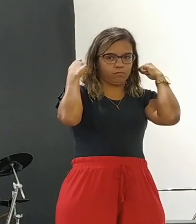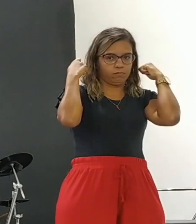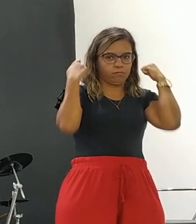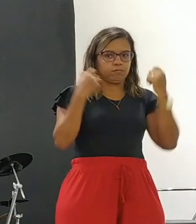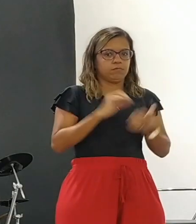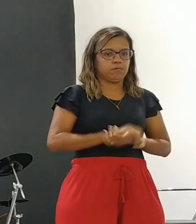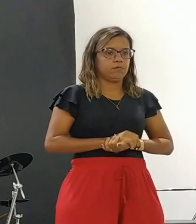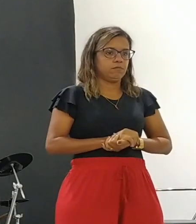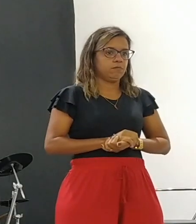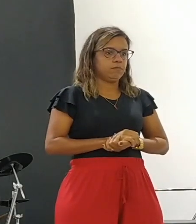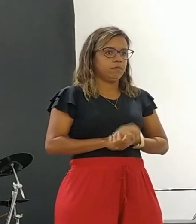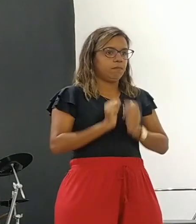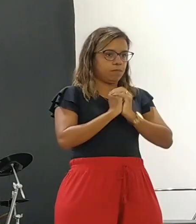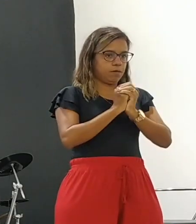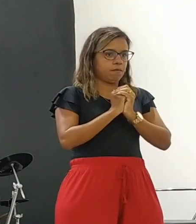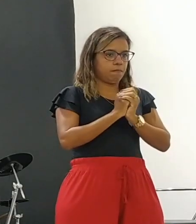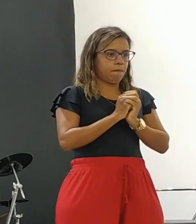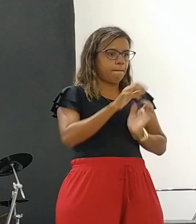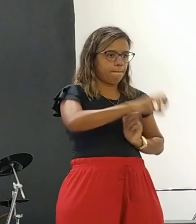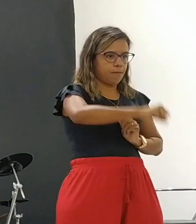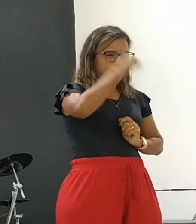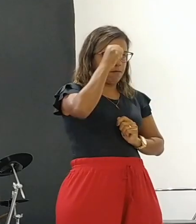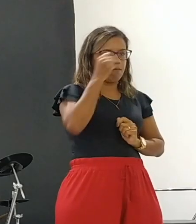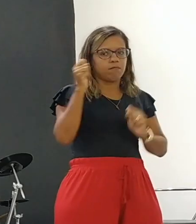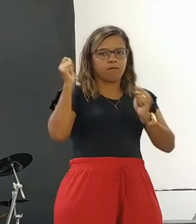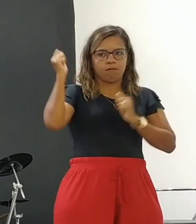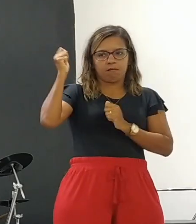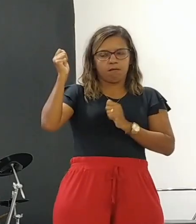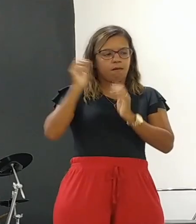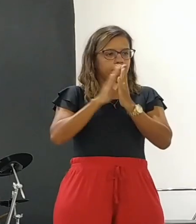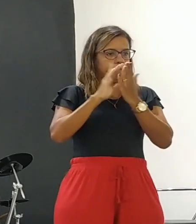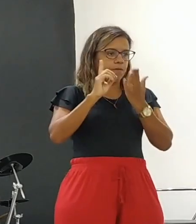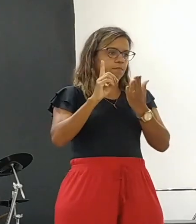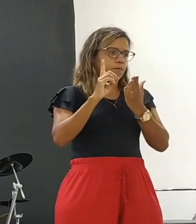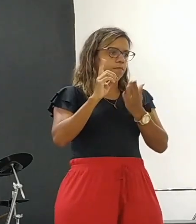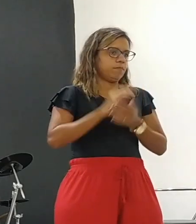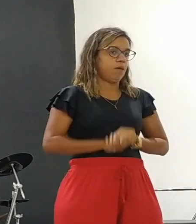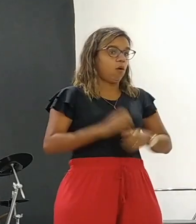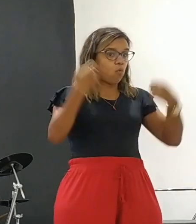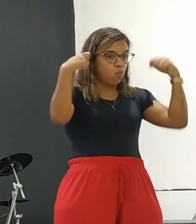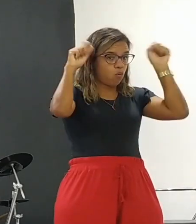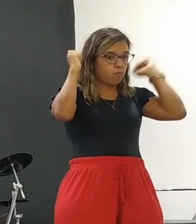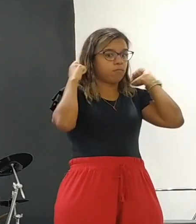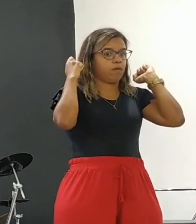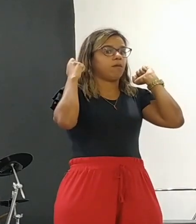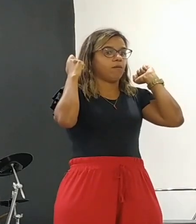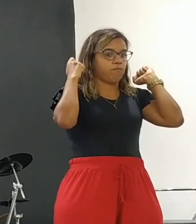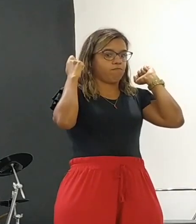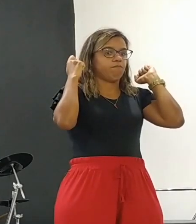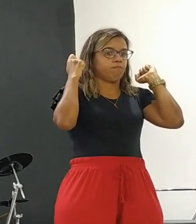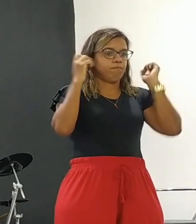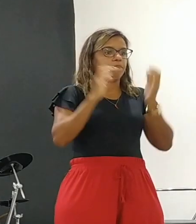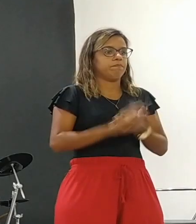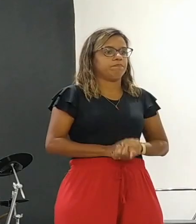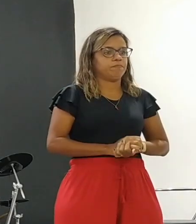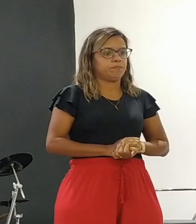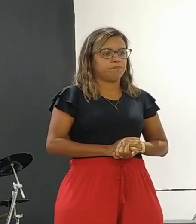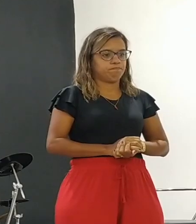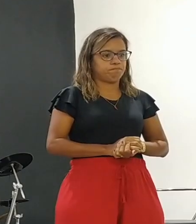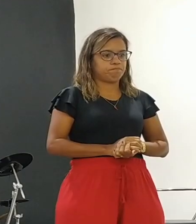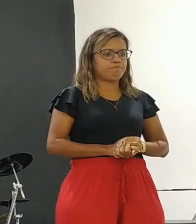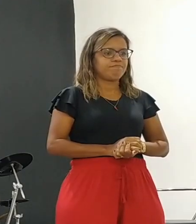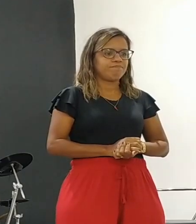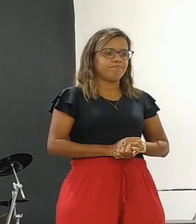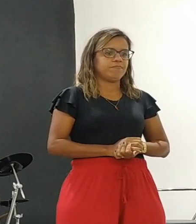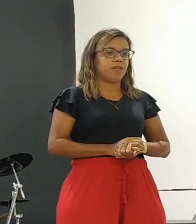cordeiro. Amém? Pega essa família. Olha o cordeiro aí, o verbo vivo que desceu do céu. Leva